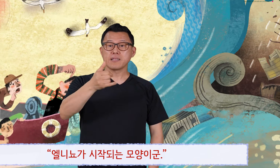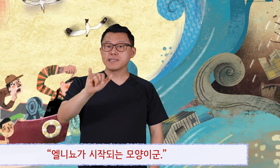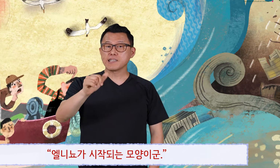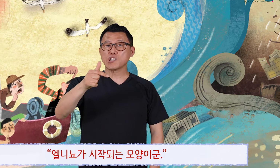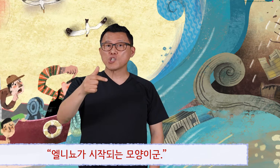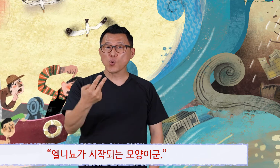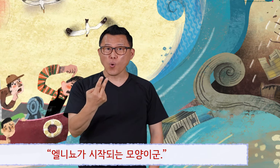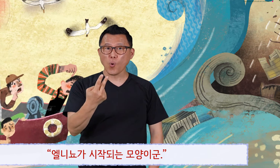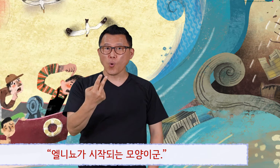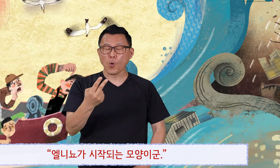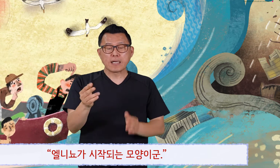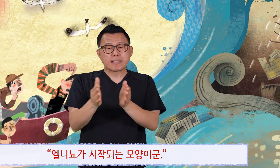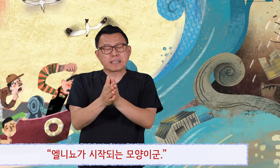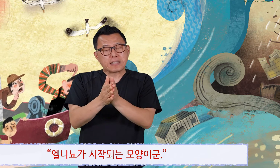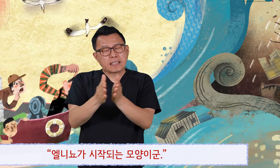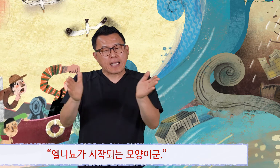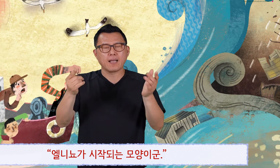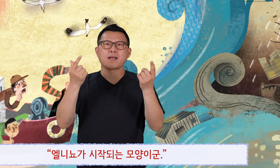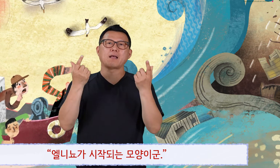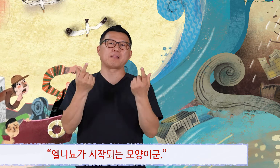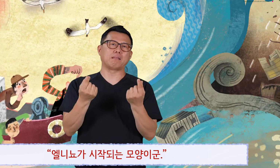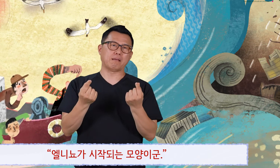엘니뇨가 시작되는 모양이군.